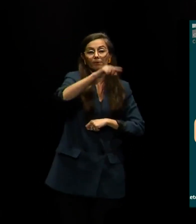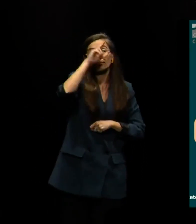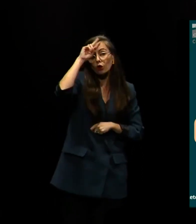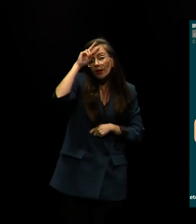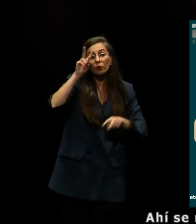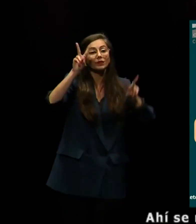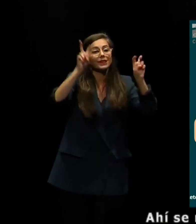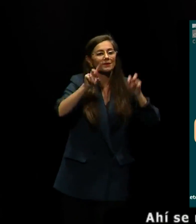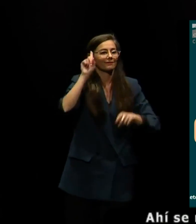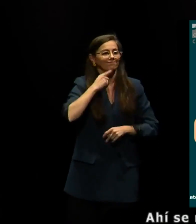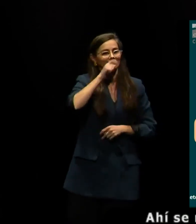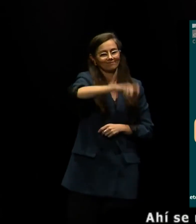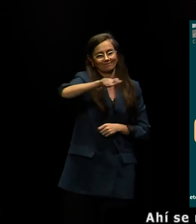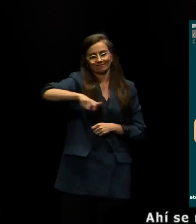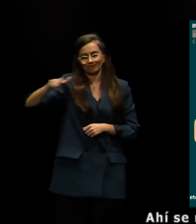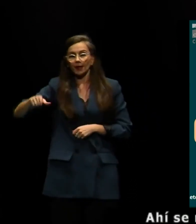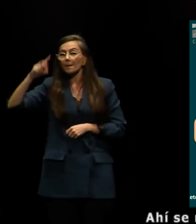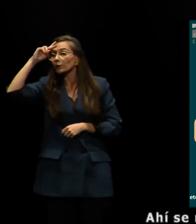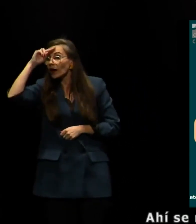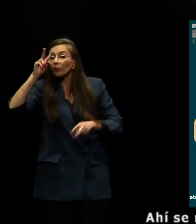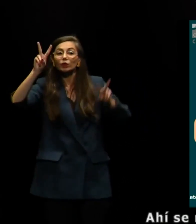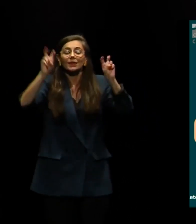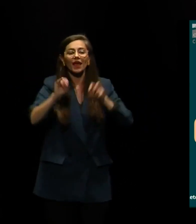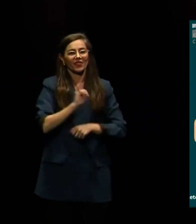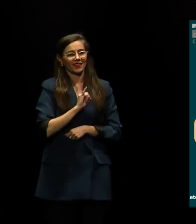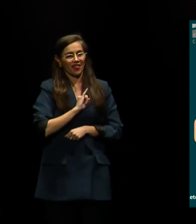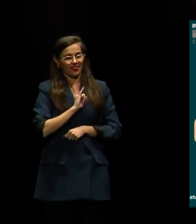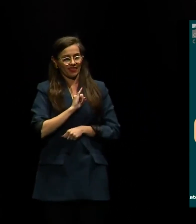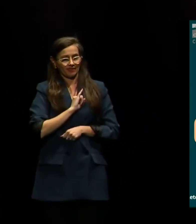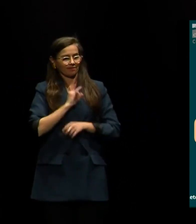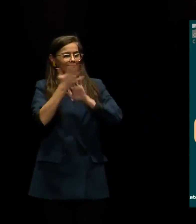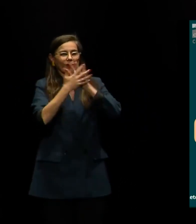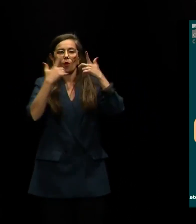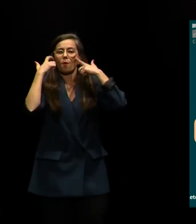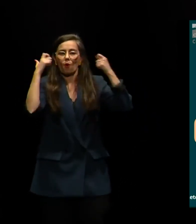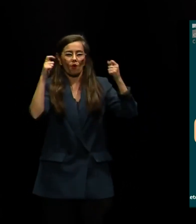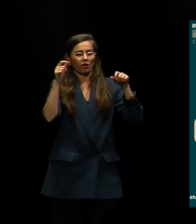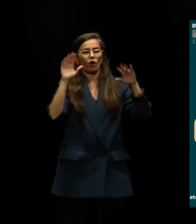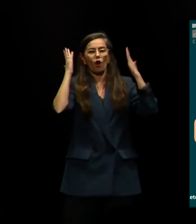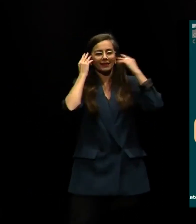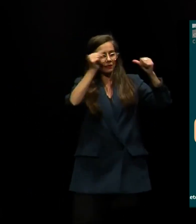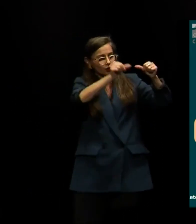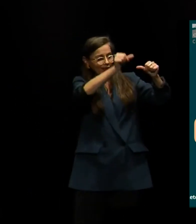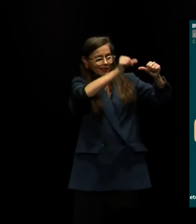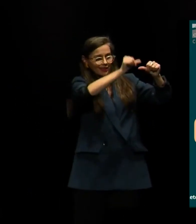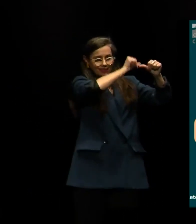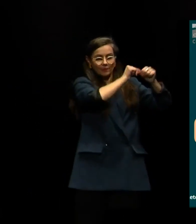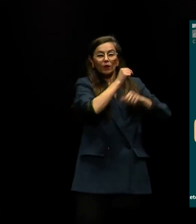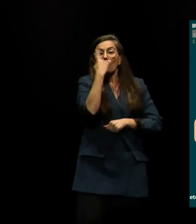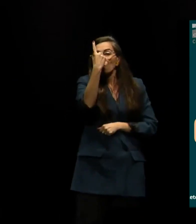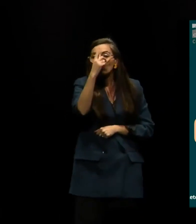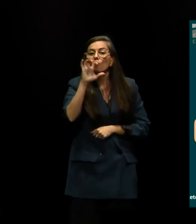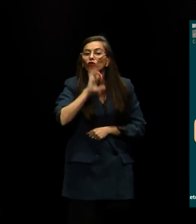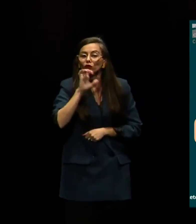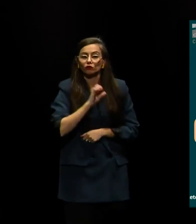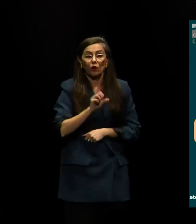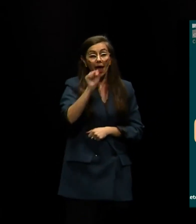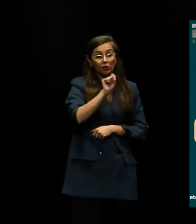movimiento asociativo y a las preocupaciones que existía por parte de las personas sordas y en cuanto a la identidad del colectivo,